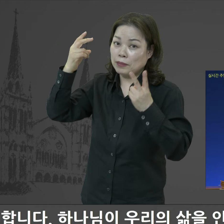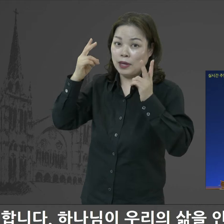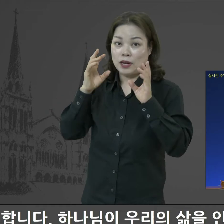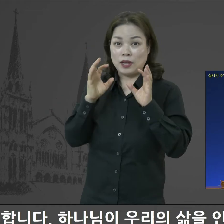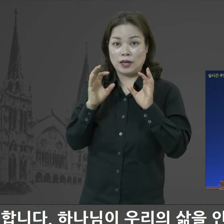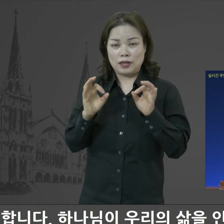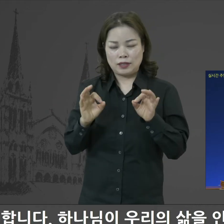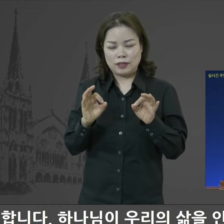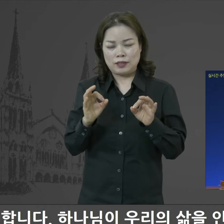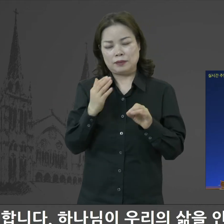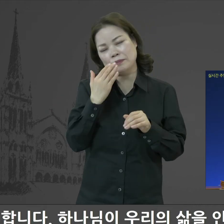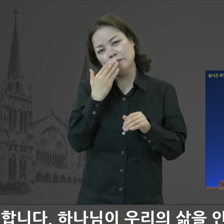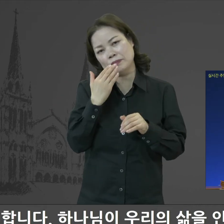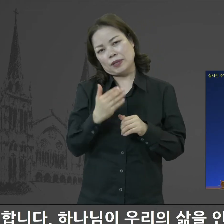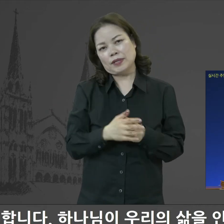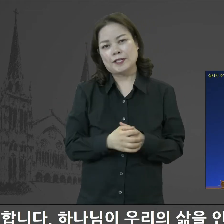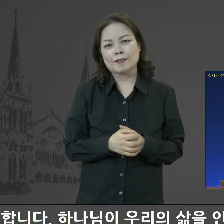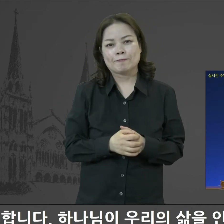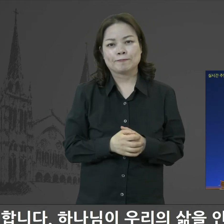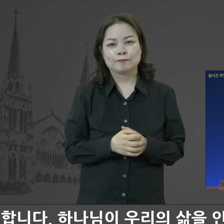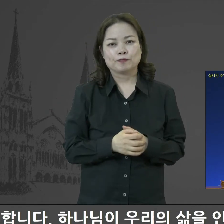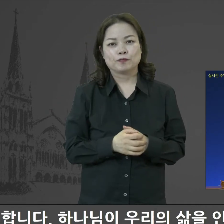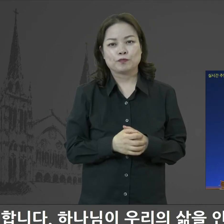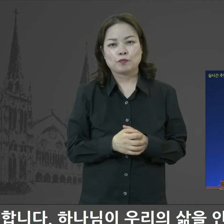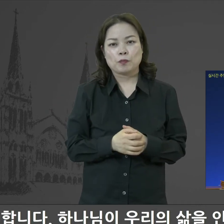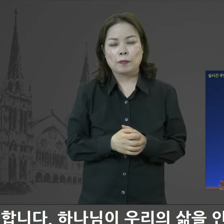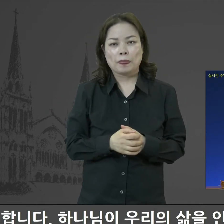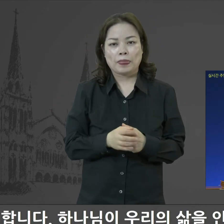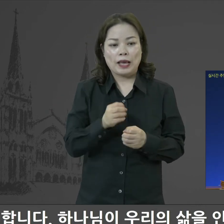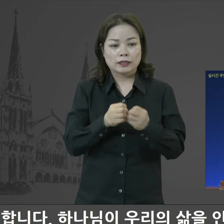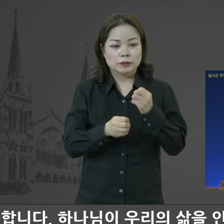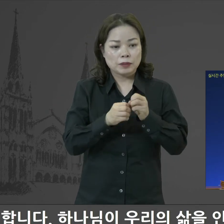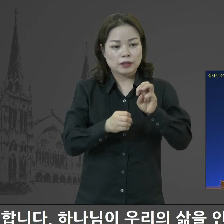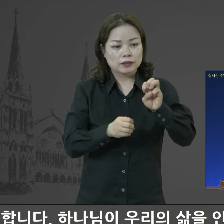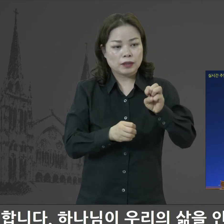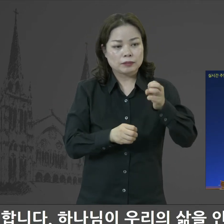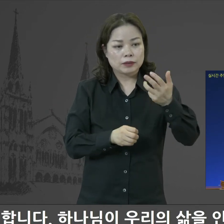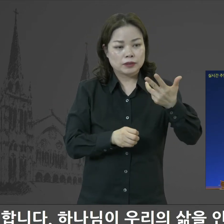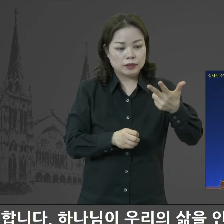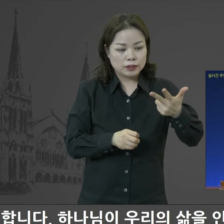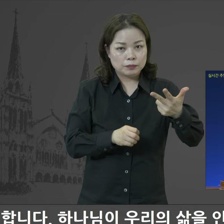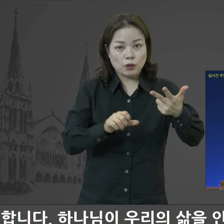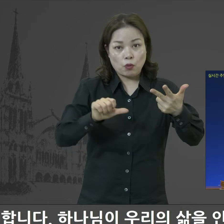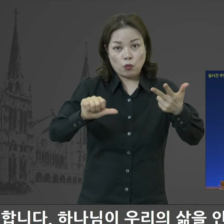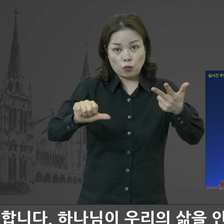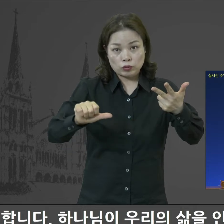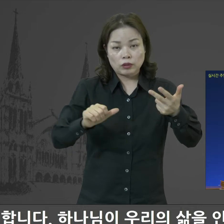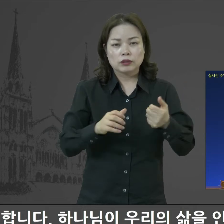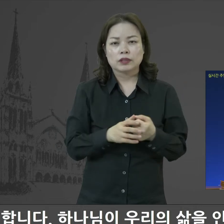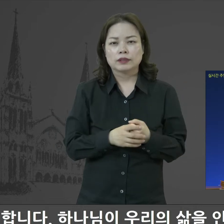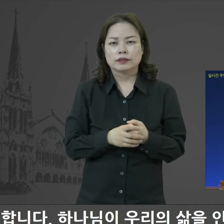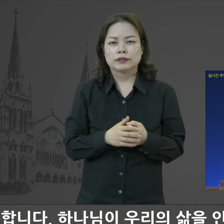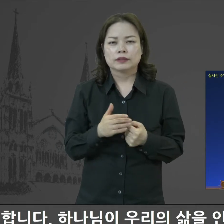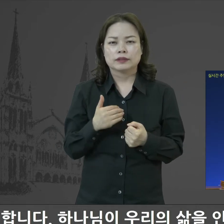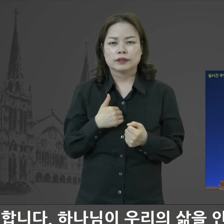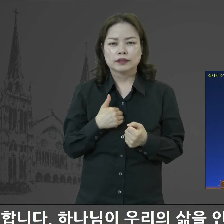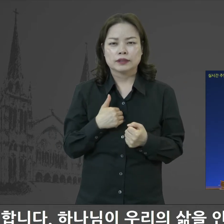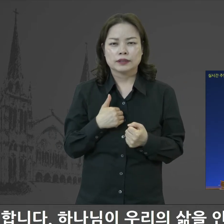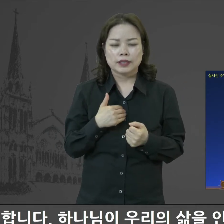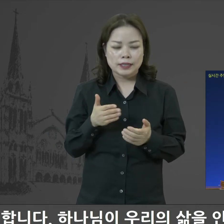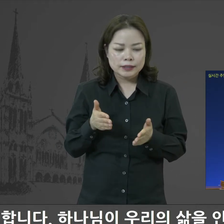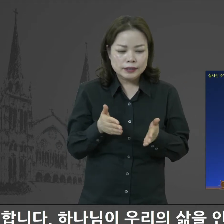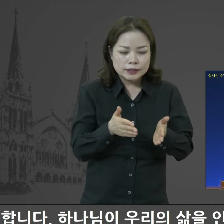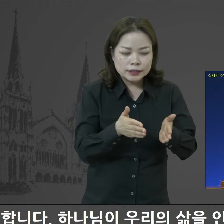바라보며 나아갈 수 있었다는 것이죠. 그래서 시편 37편 5절은 이렇게 말씀합니다. 내